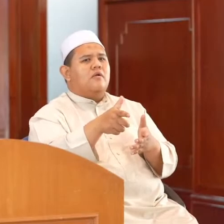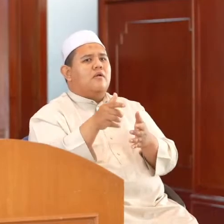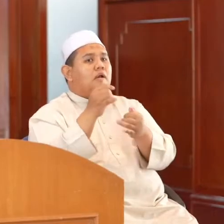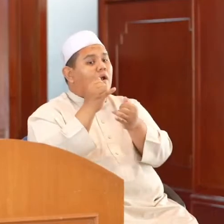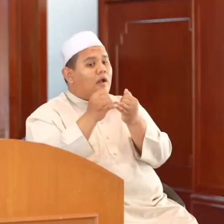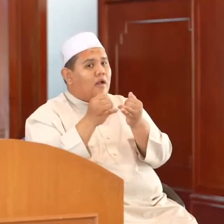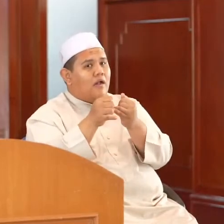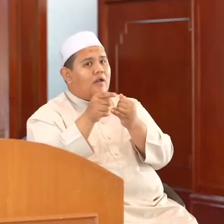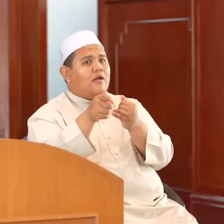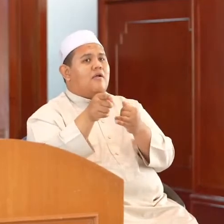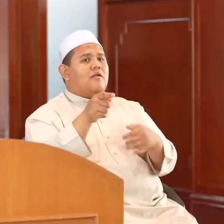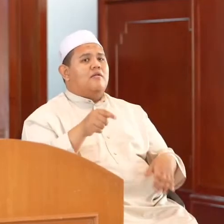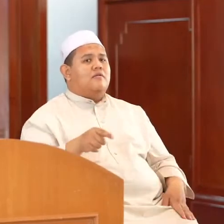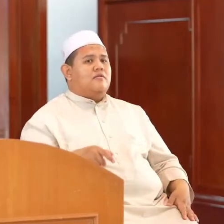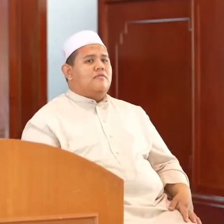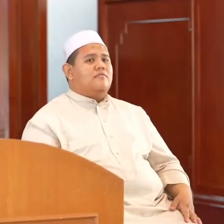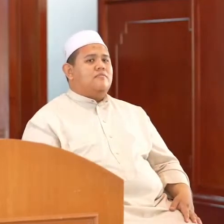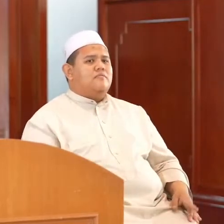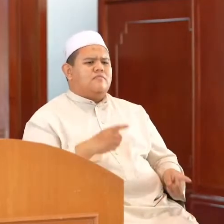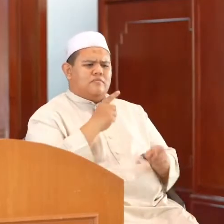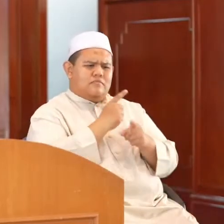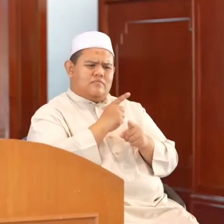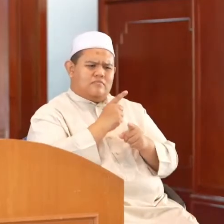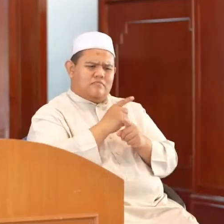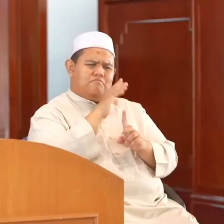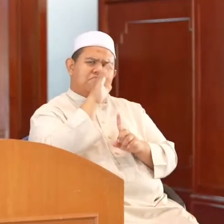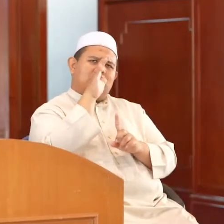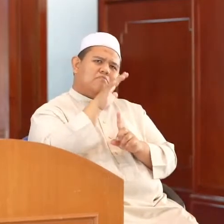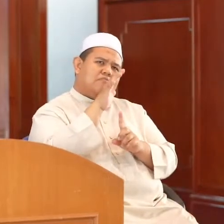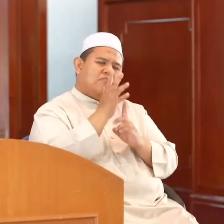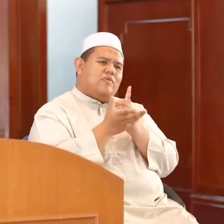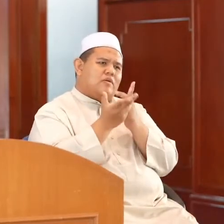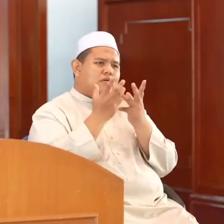Akhirnya, ini berkat air semayang wudu.